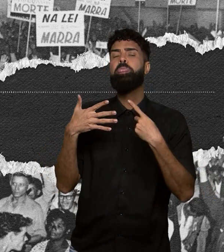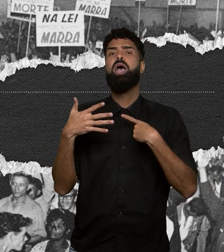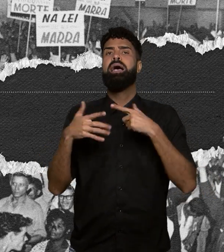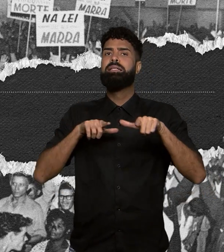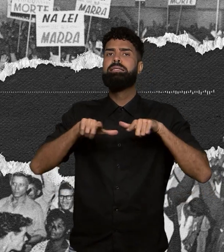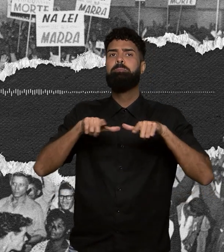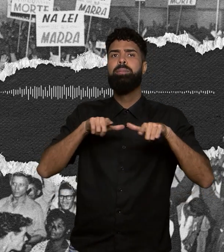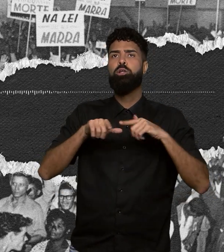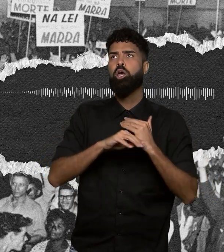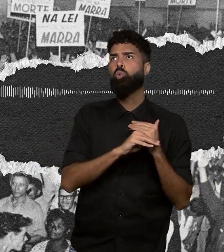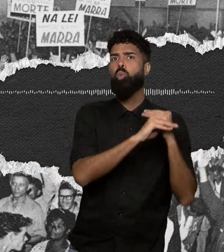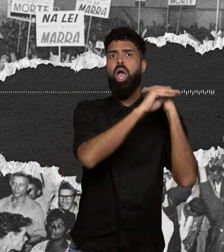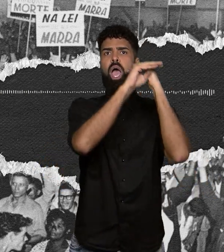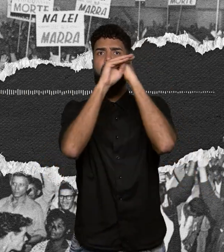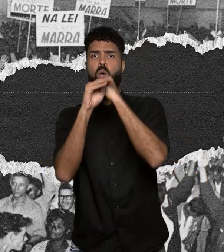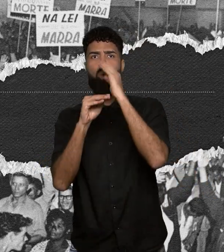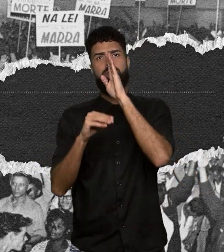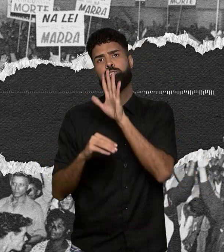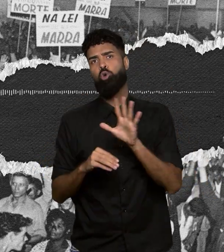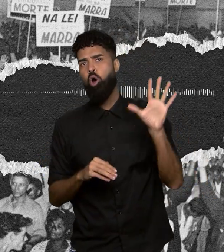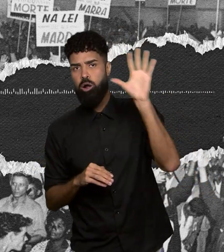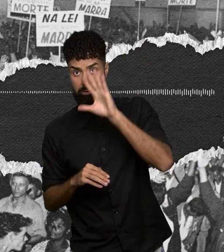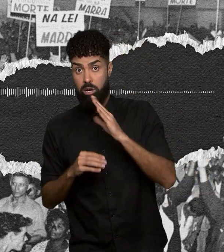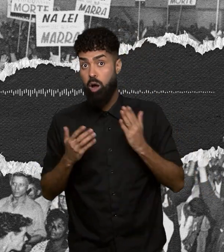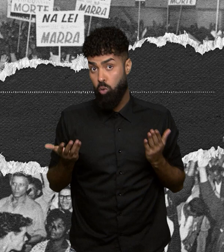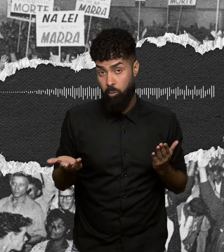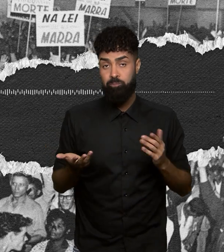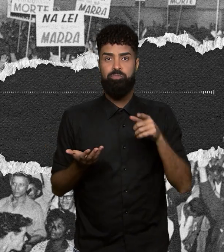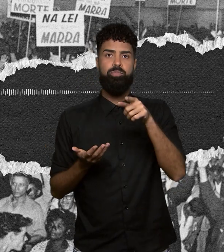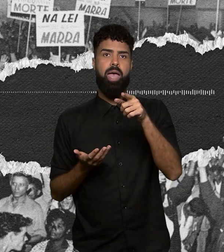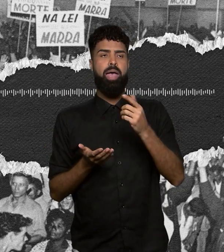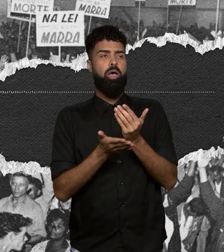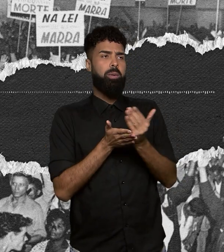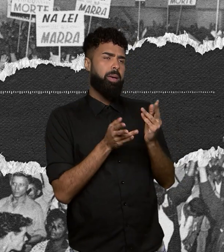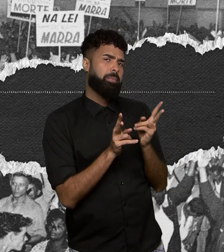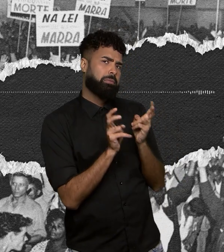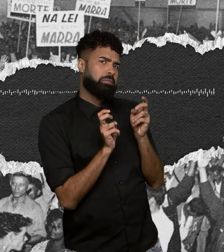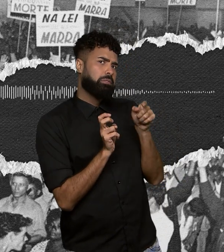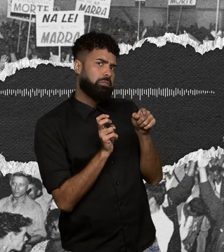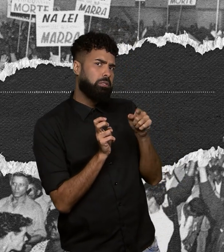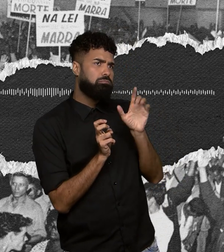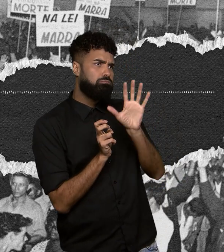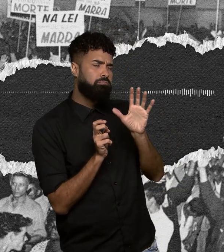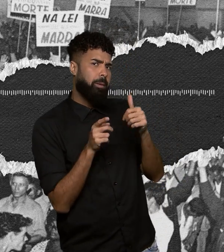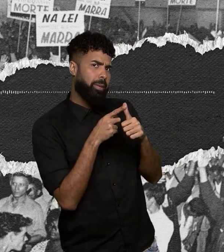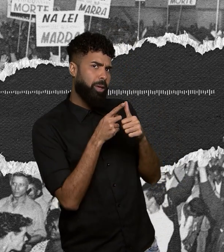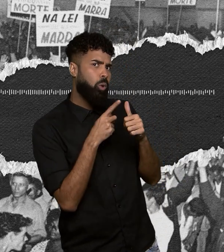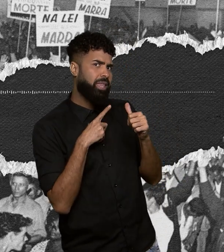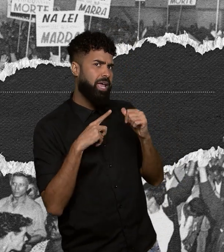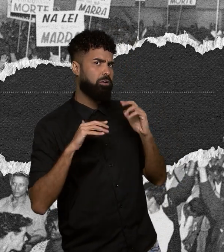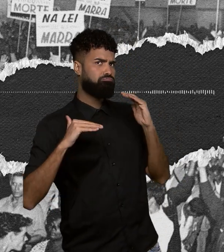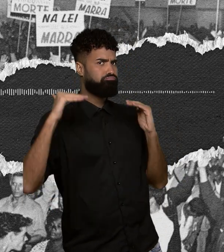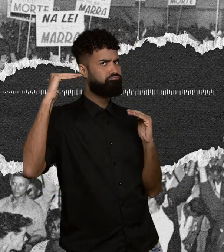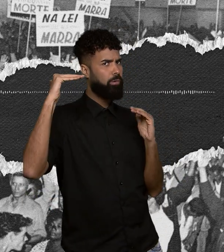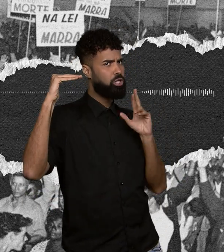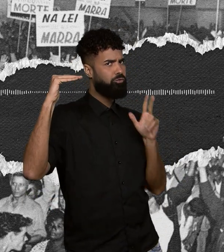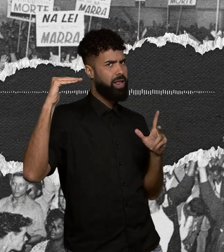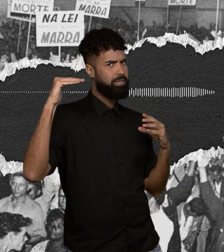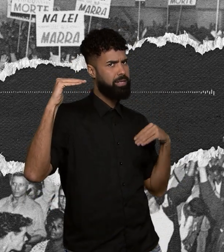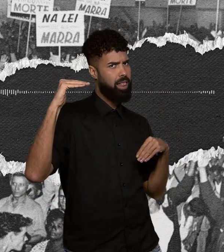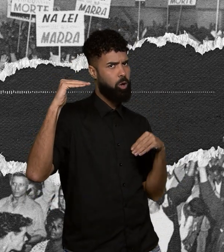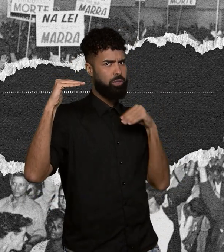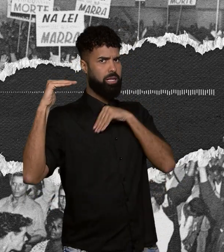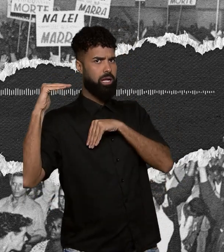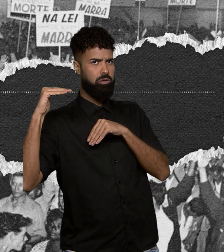iguais pro território nacional né então a gente vai observar que primeiro a diferença salarial eh entre